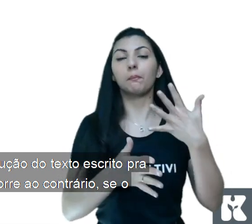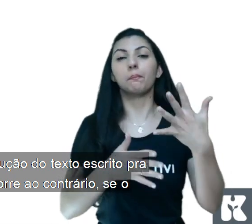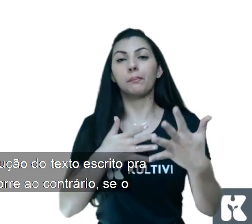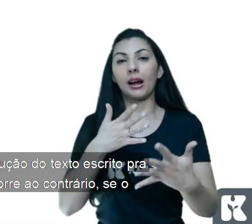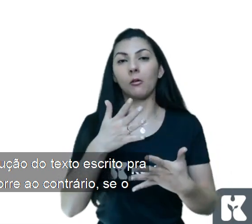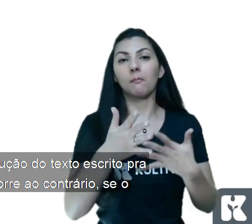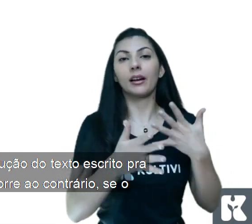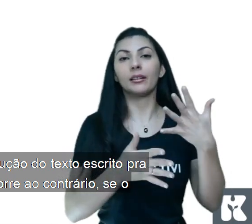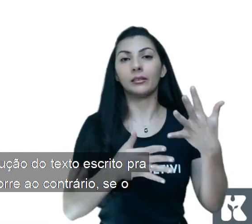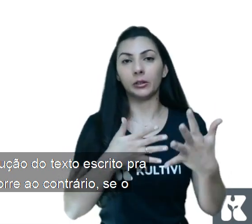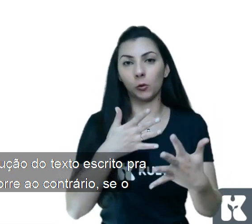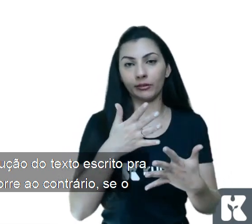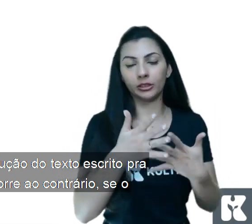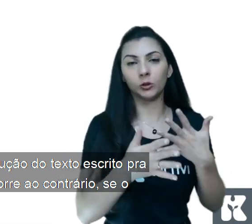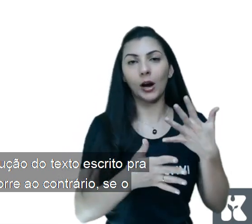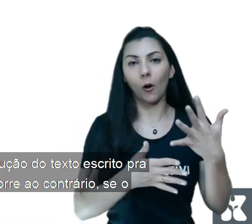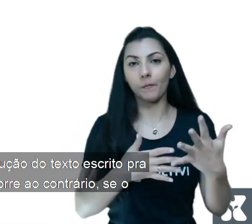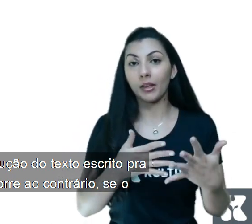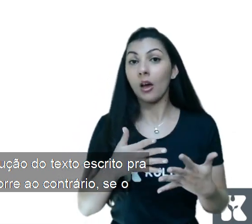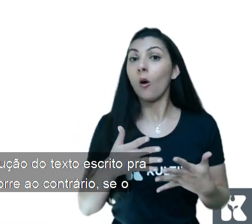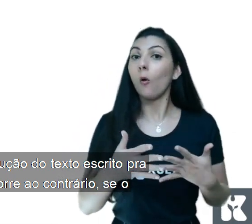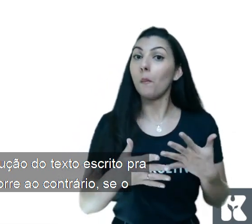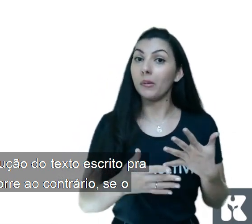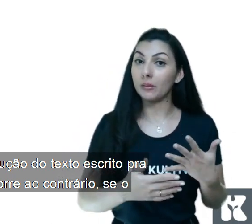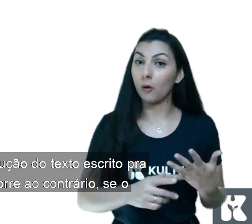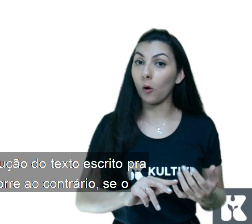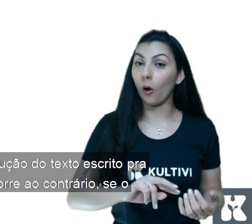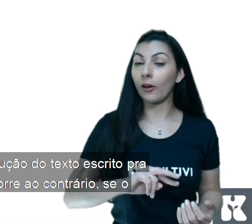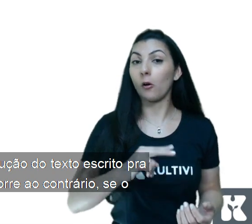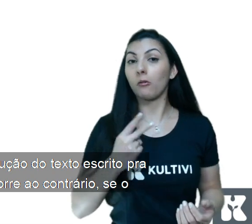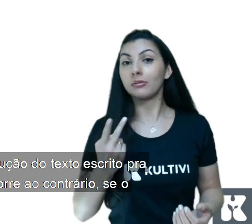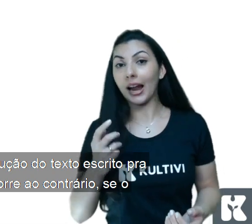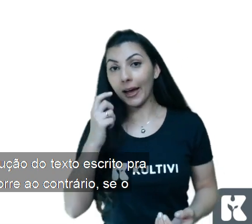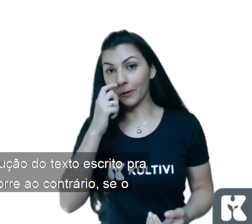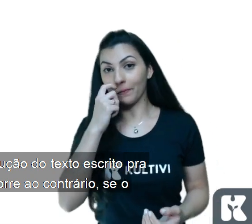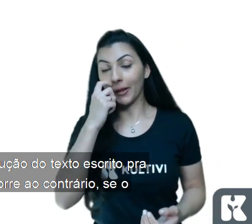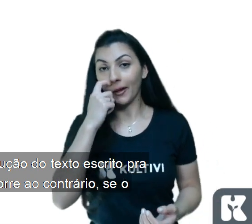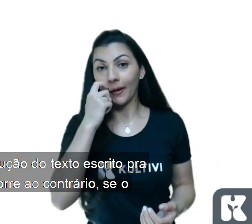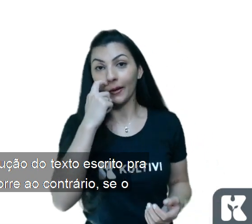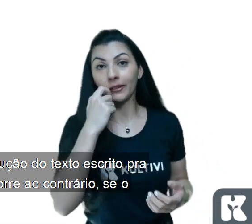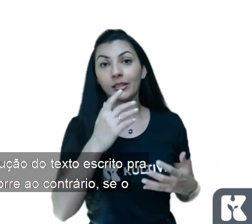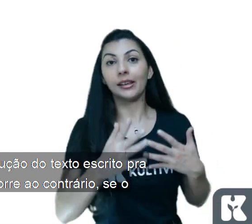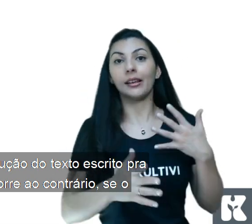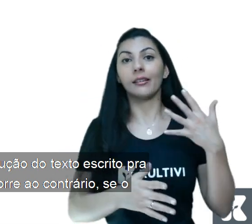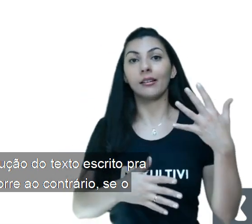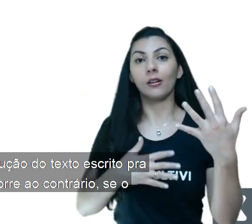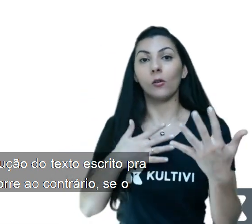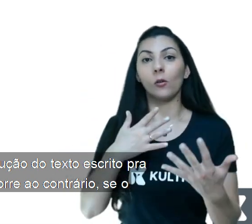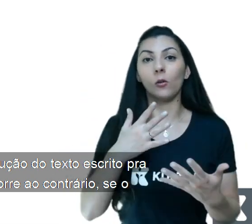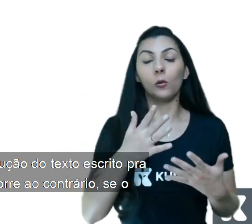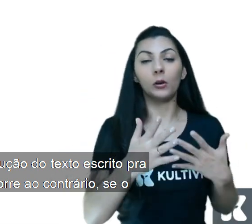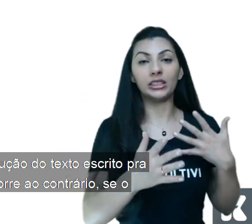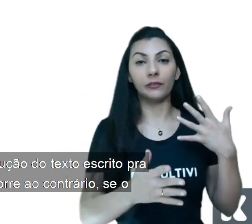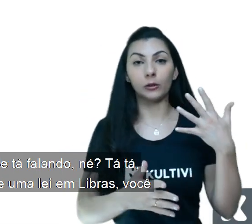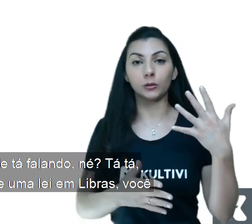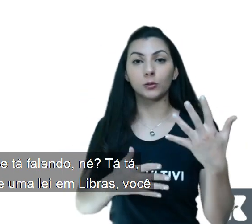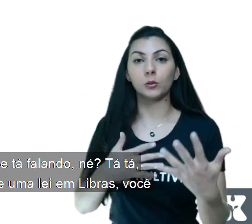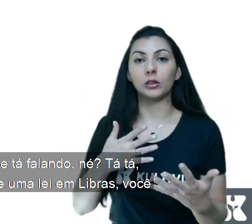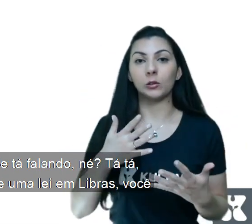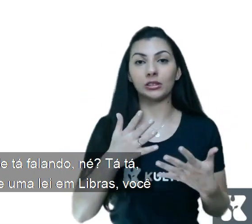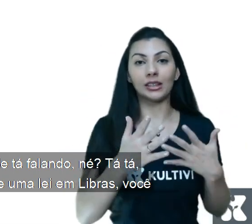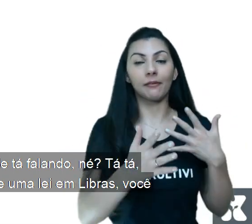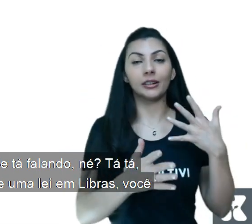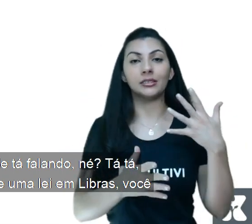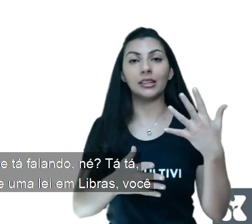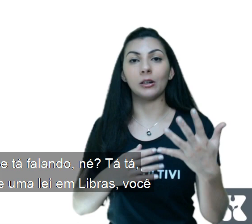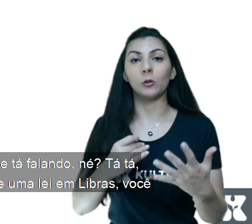escrito para uma língua visual. O mesmo ocorre ao contrário. Se o indivíduo